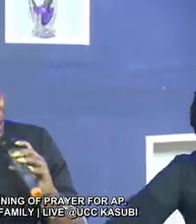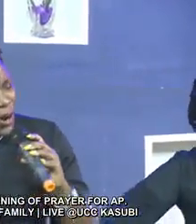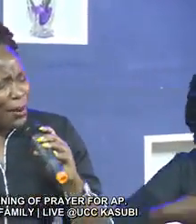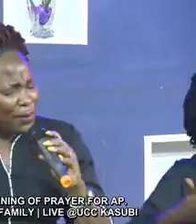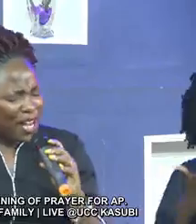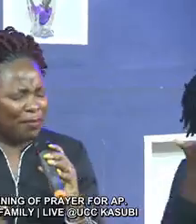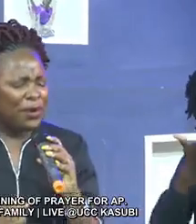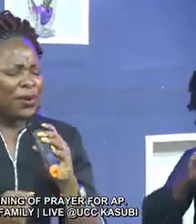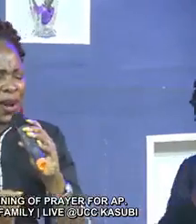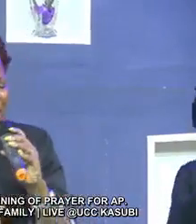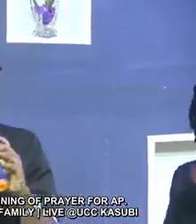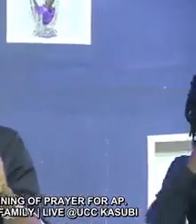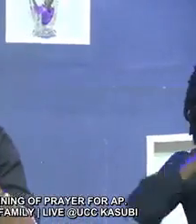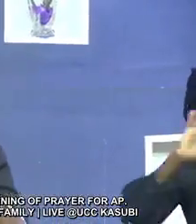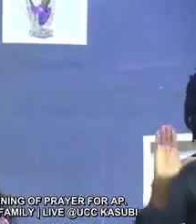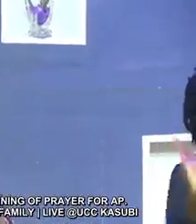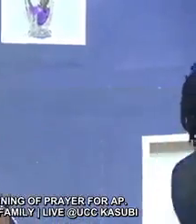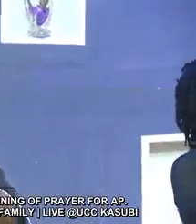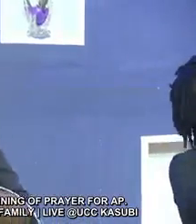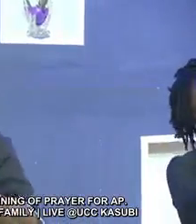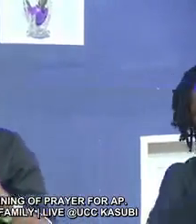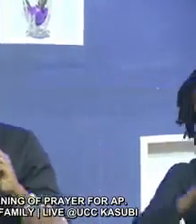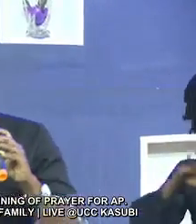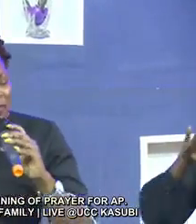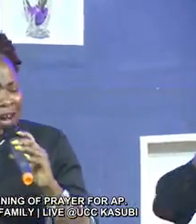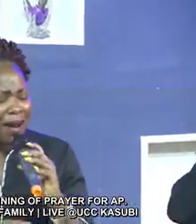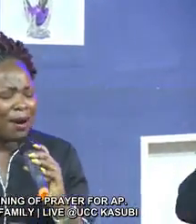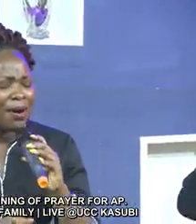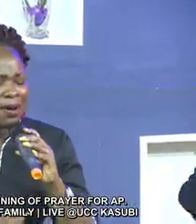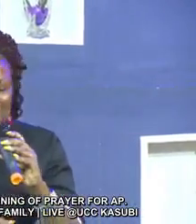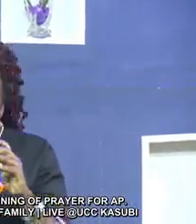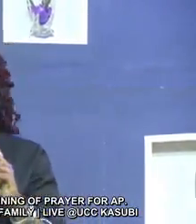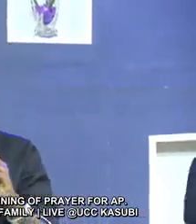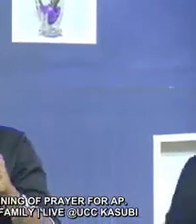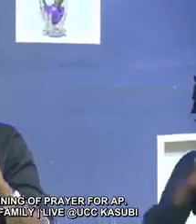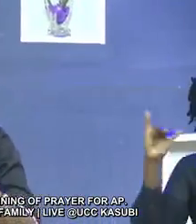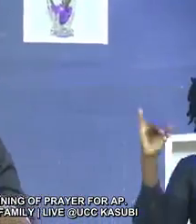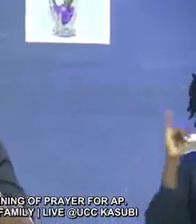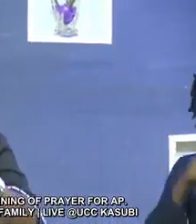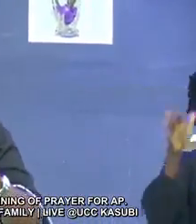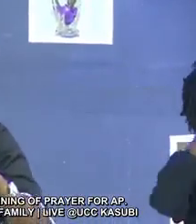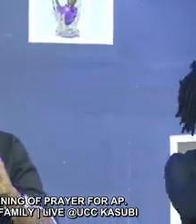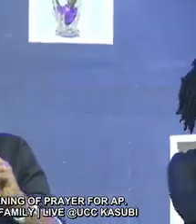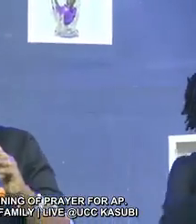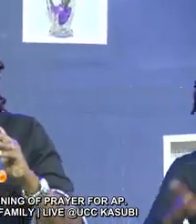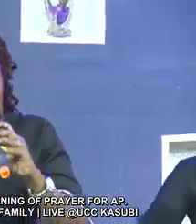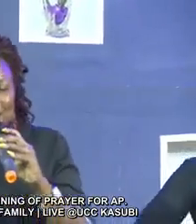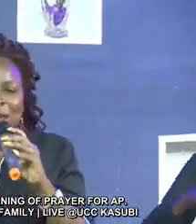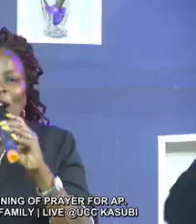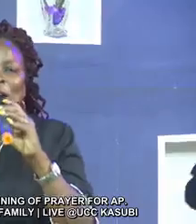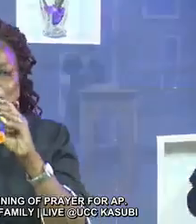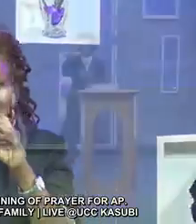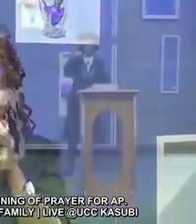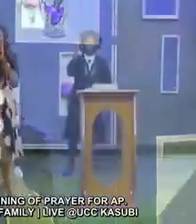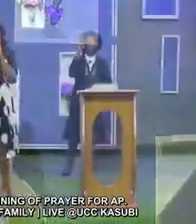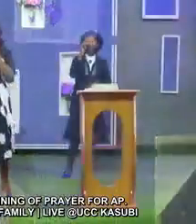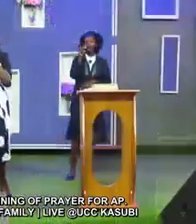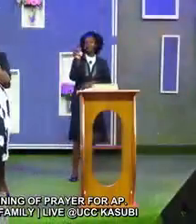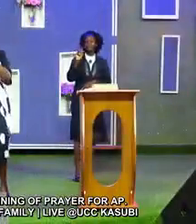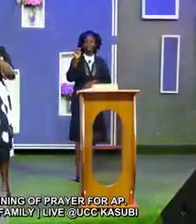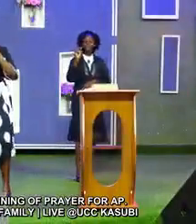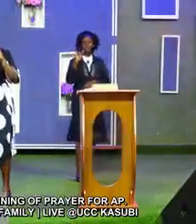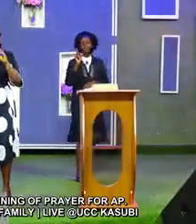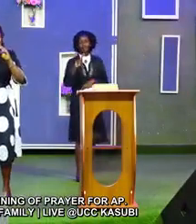Somo soburamu, vivamo nevimana nevifavo Ite chitegeza Mukama